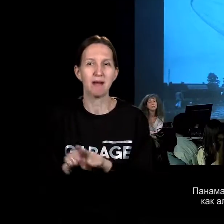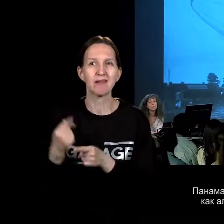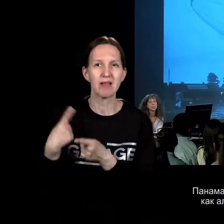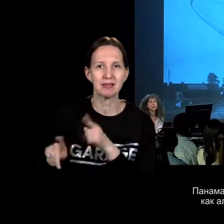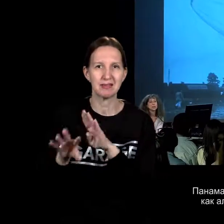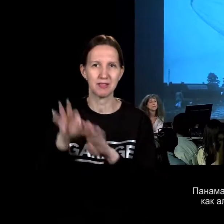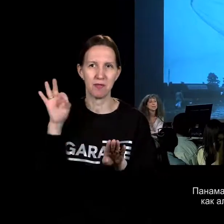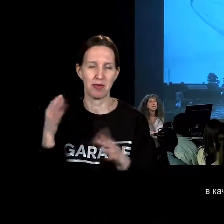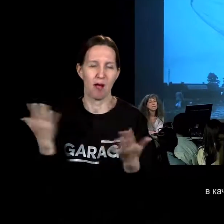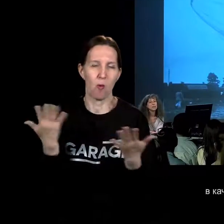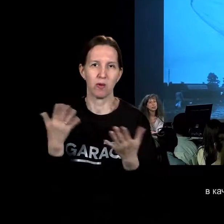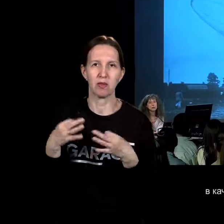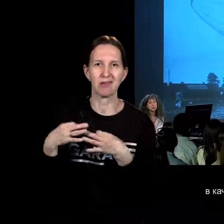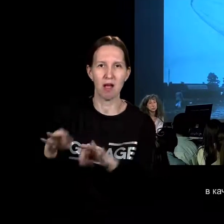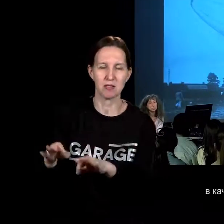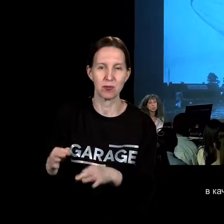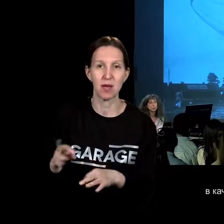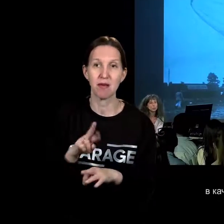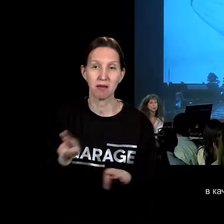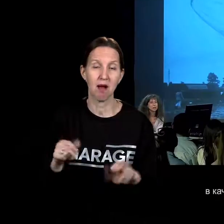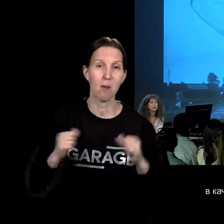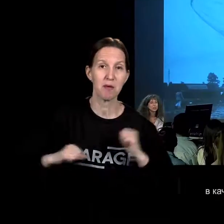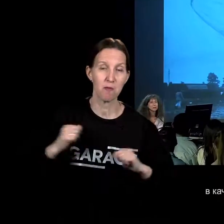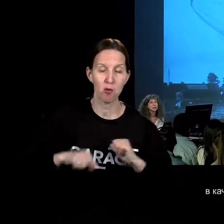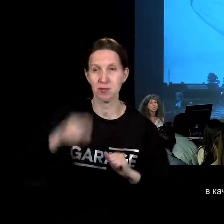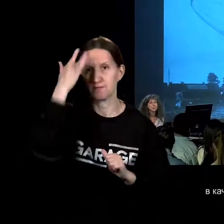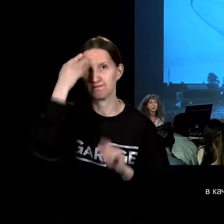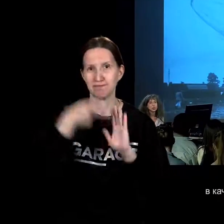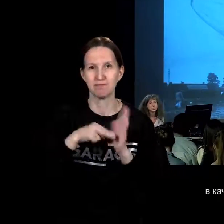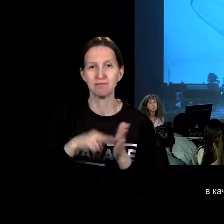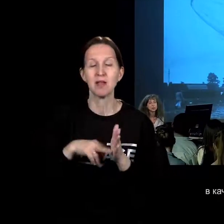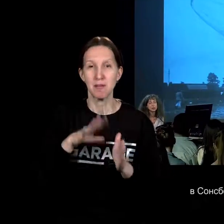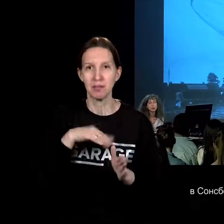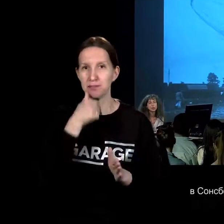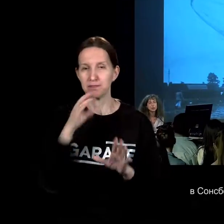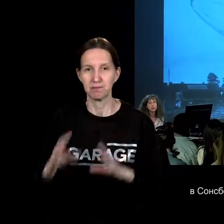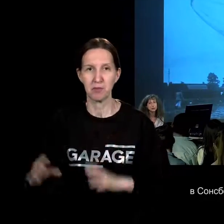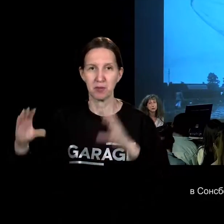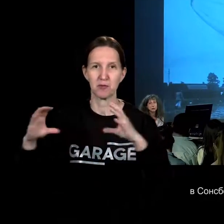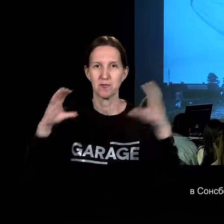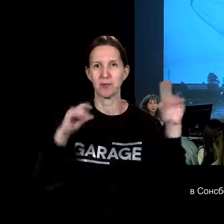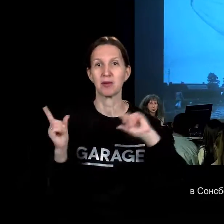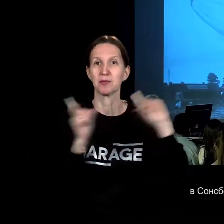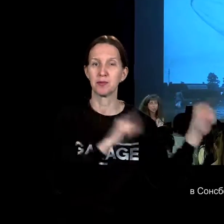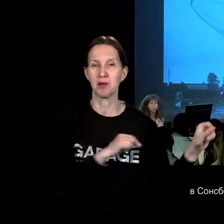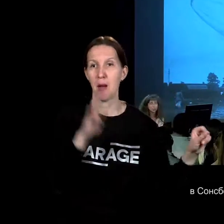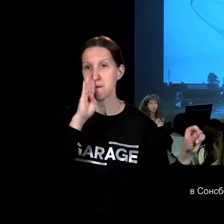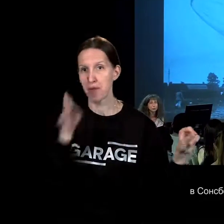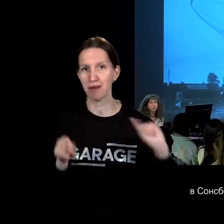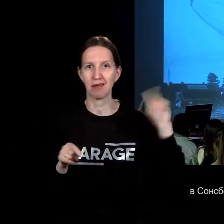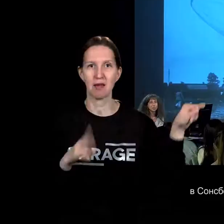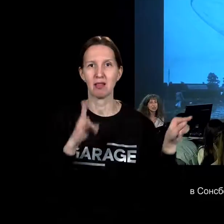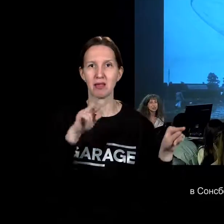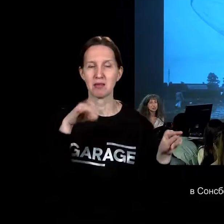альтернативное транспортное средство, и в качестве перформанса собирался полететь на этом дирижабле из Бельгии в Нидерланды, в